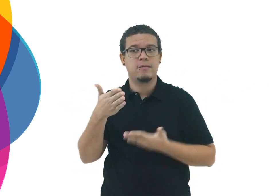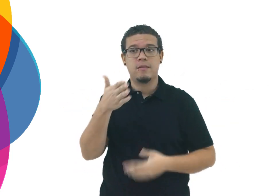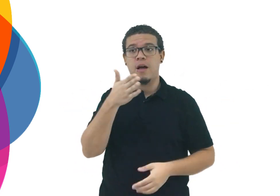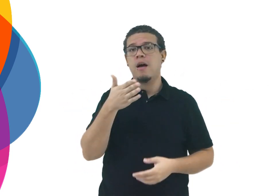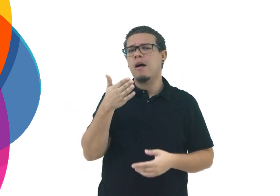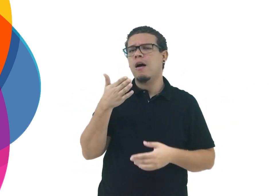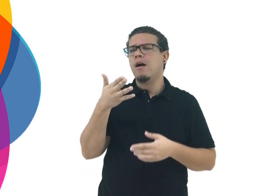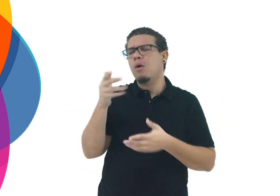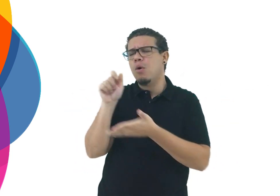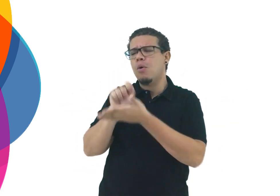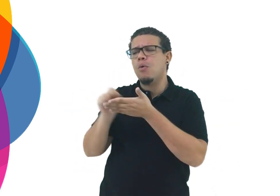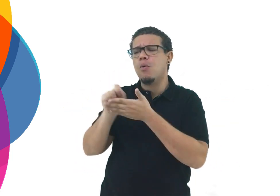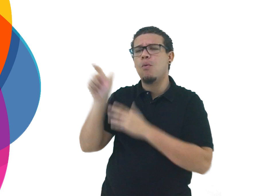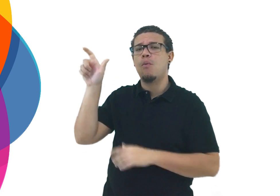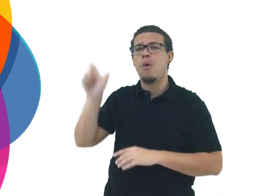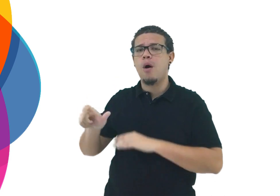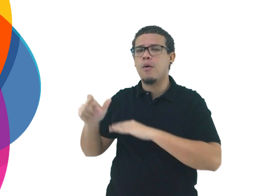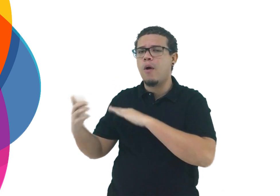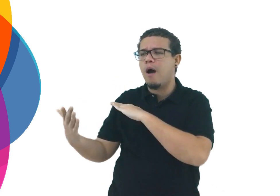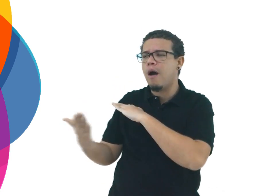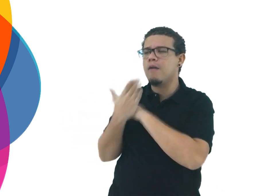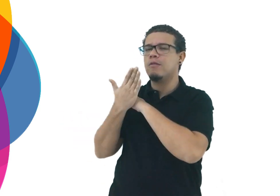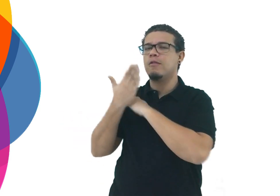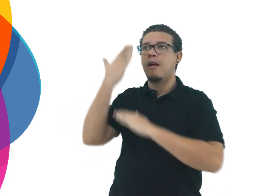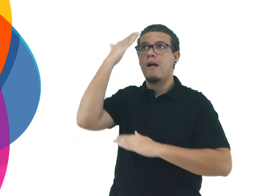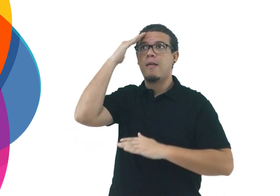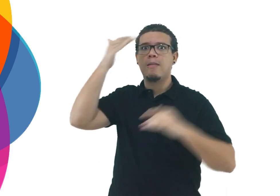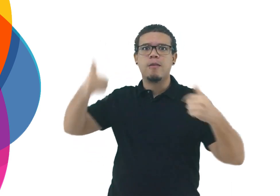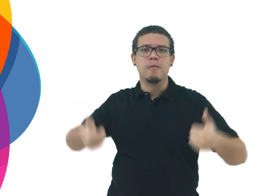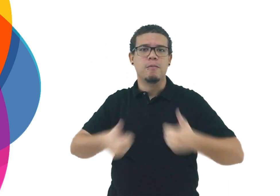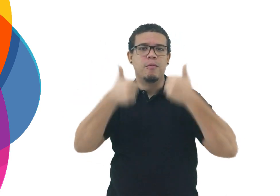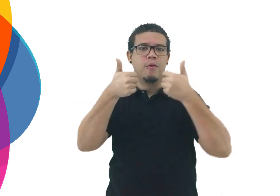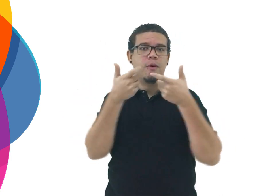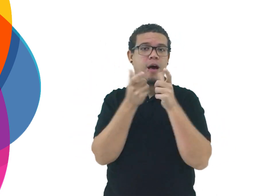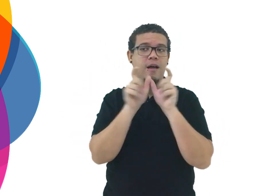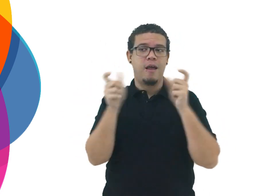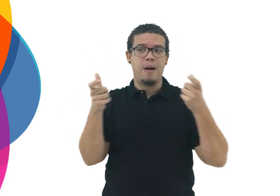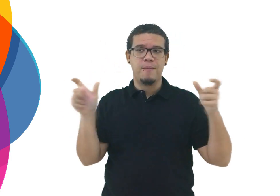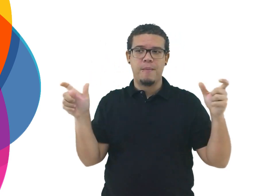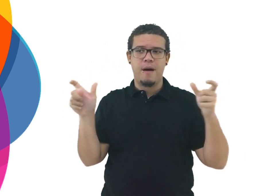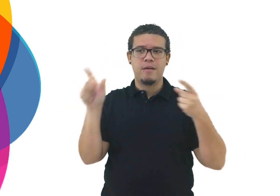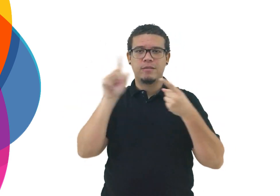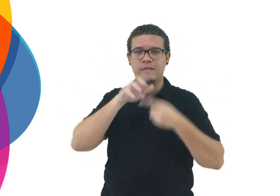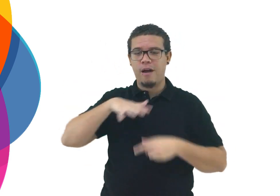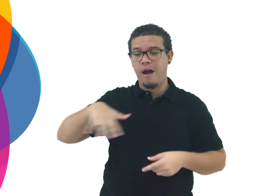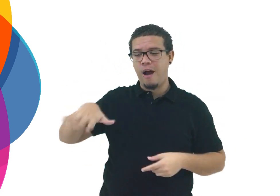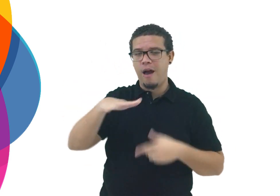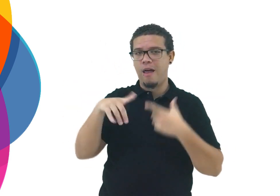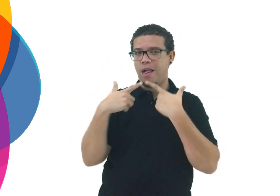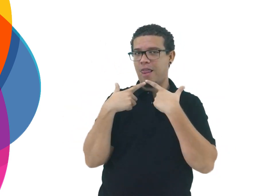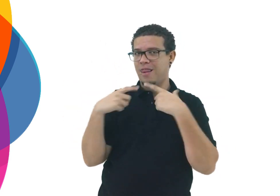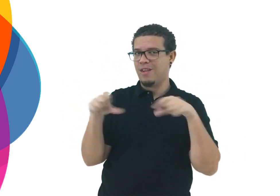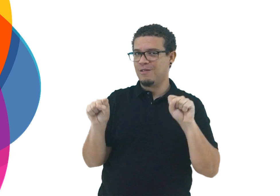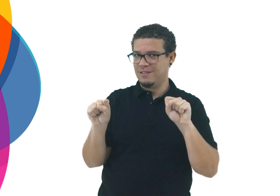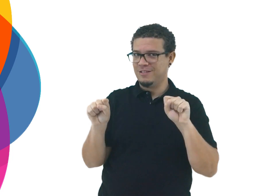língua brasileira de sinais? Vamos nos aprofundar? Para tanto, iremos utilizar autores